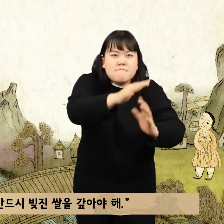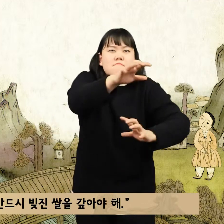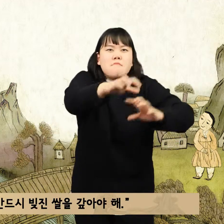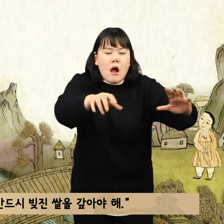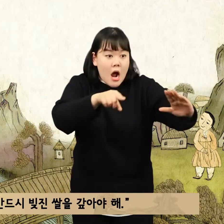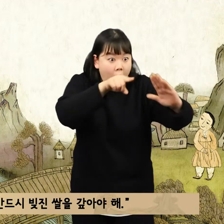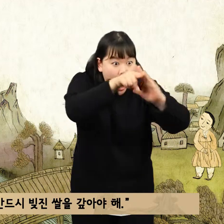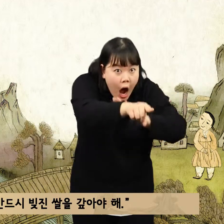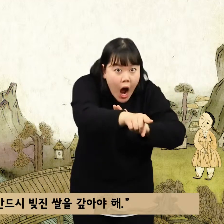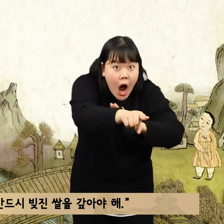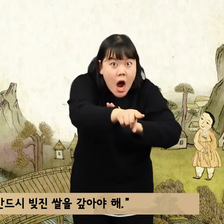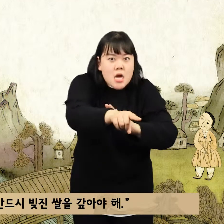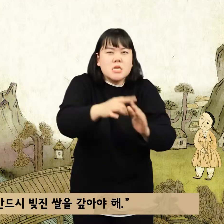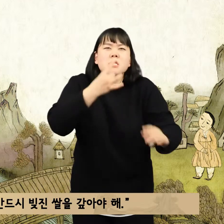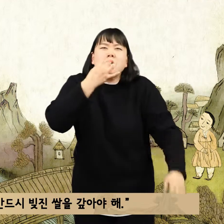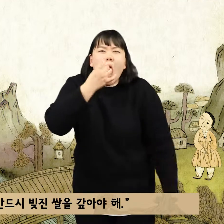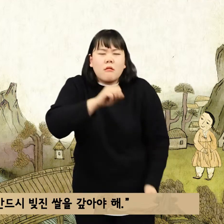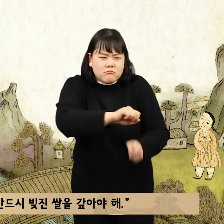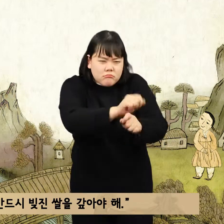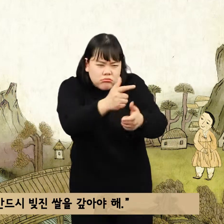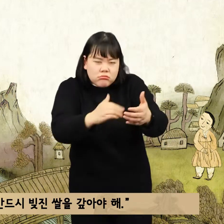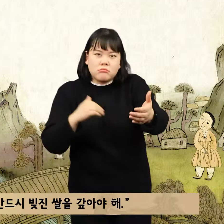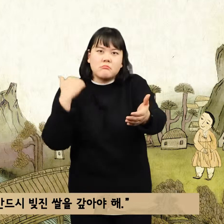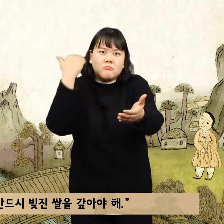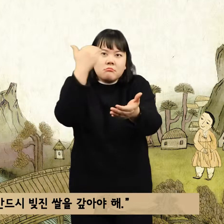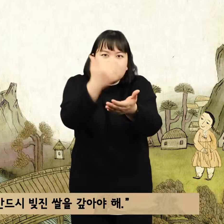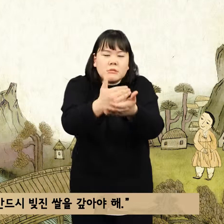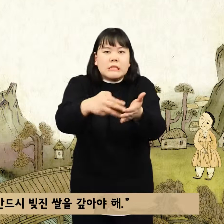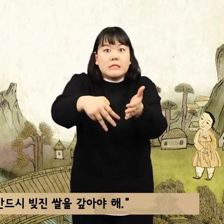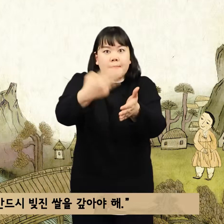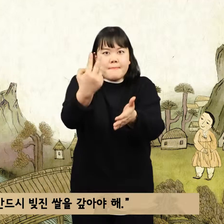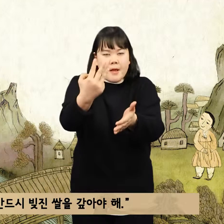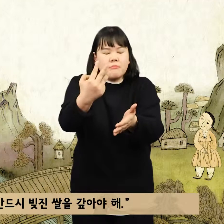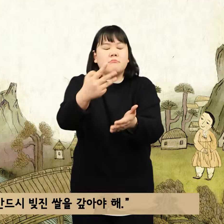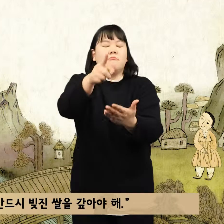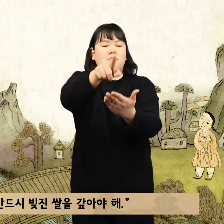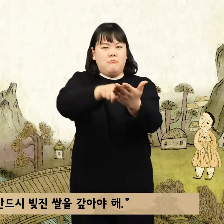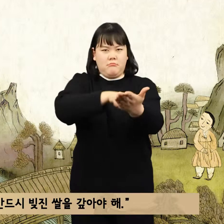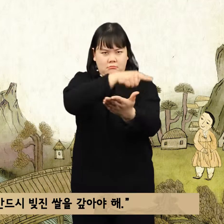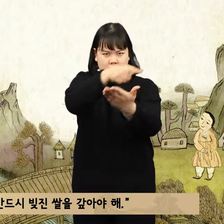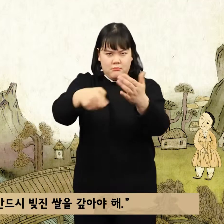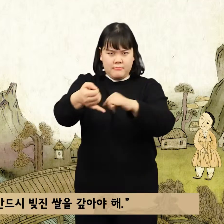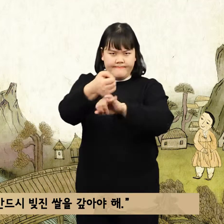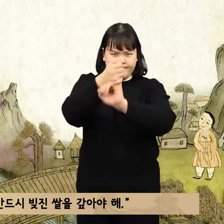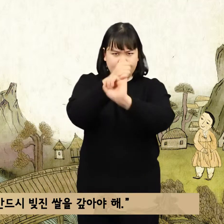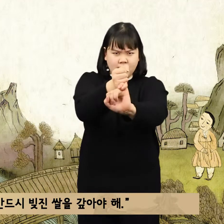대신 고을에 가서 반드시 빚진 쌀을 갚아야 해.